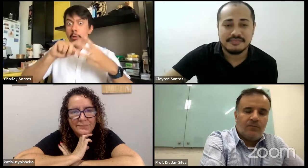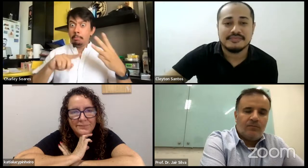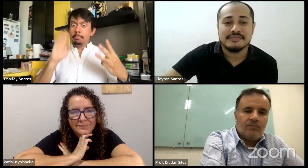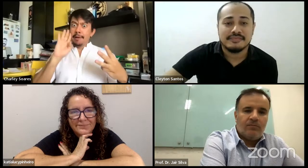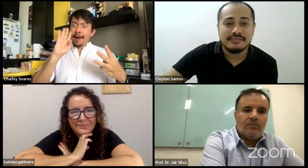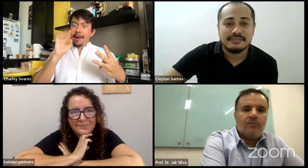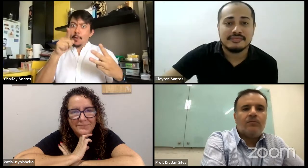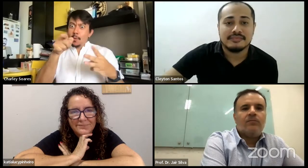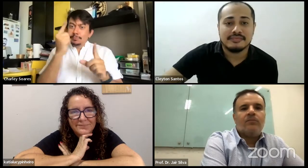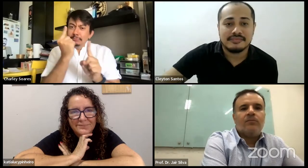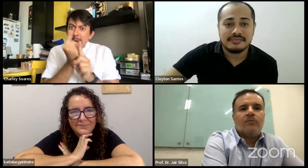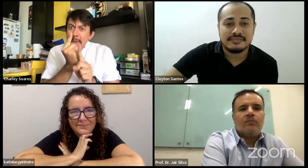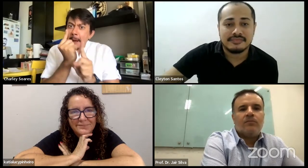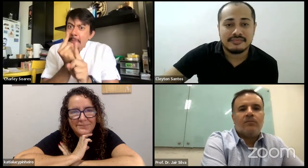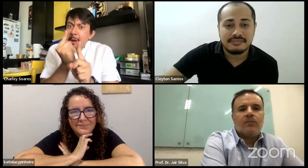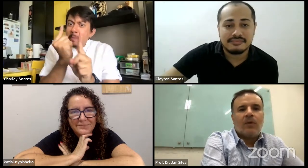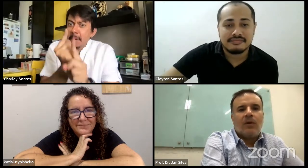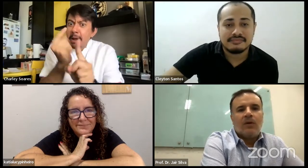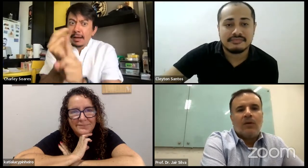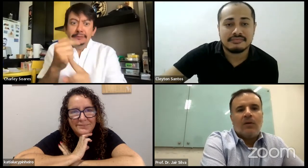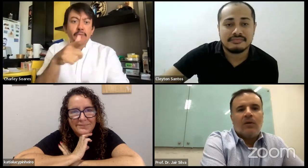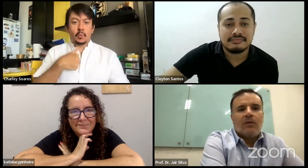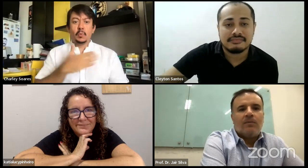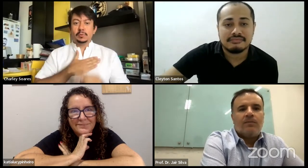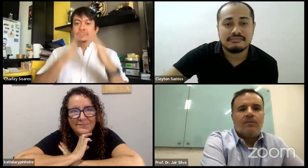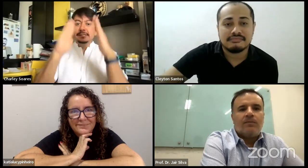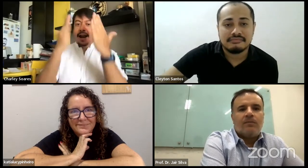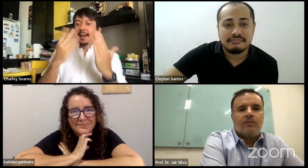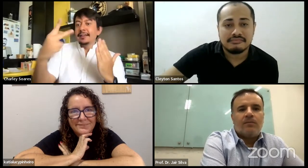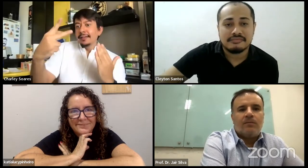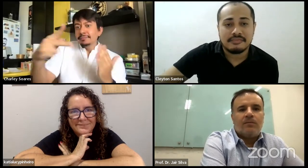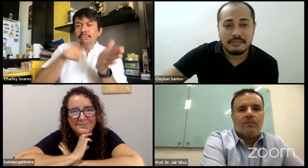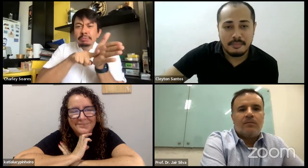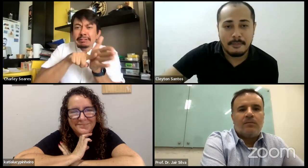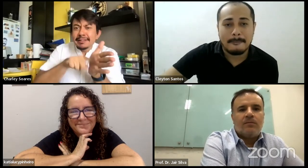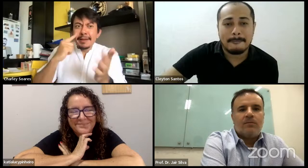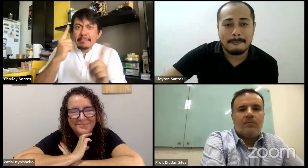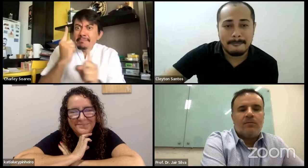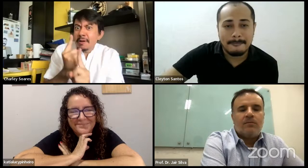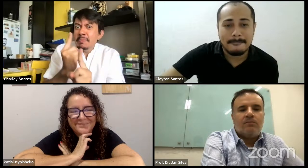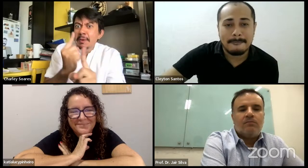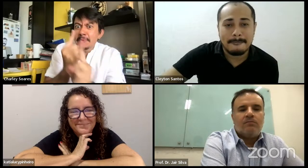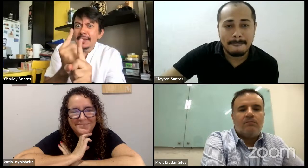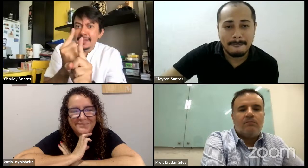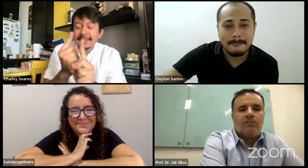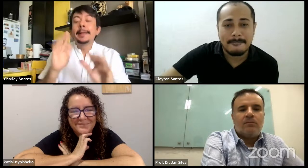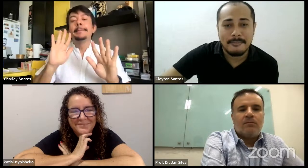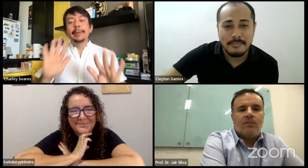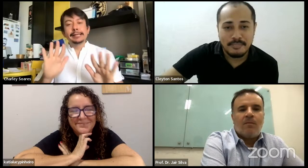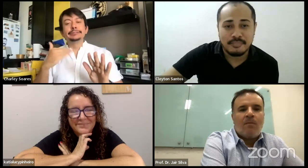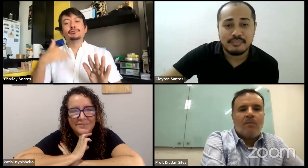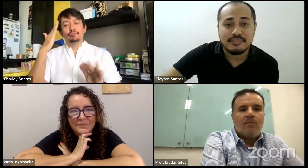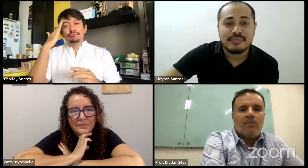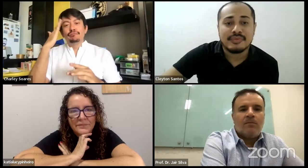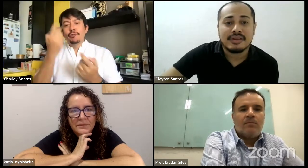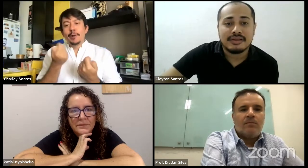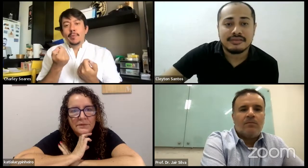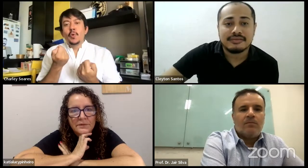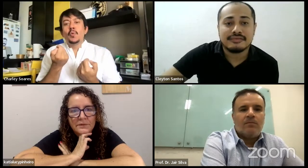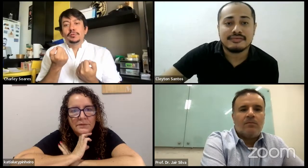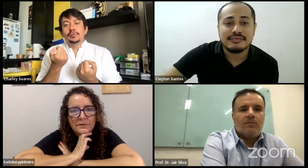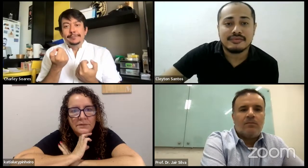das expressões faciais e do espaço, né, nessa questão de redução, que você realmente soube identificar